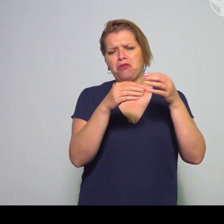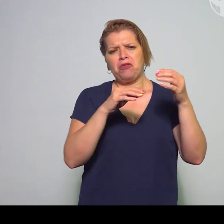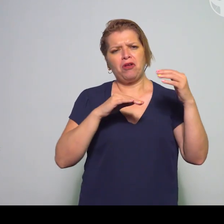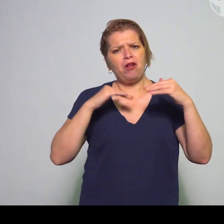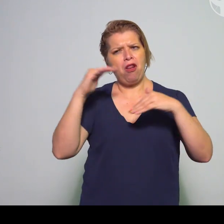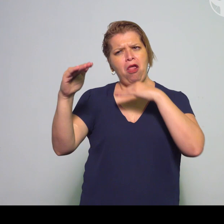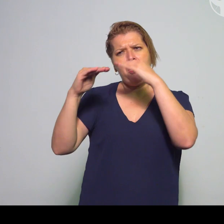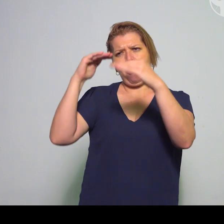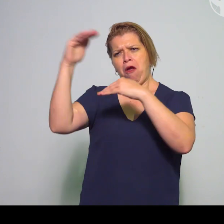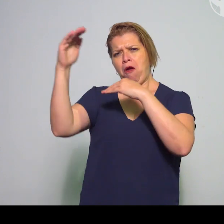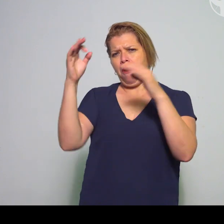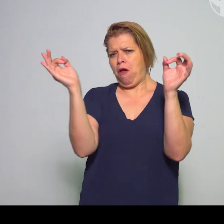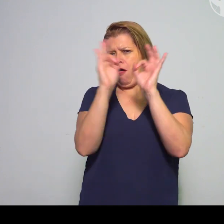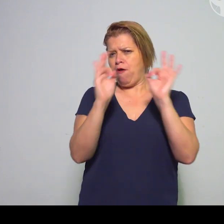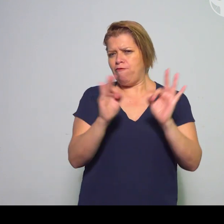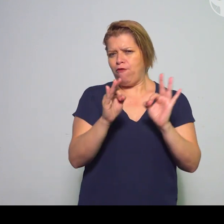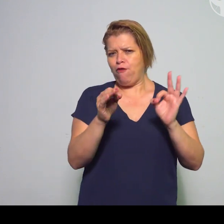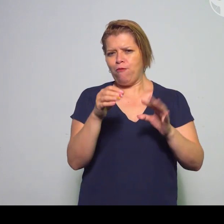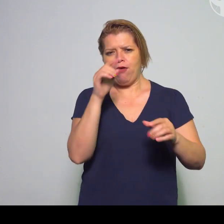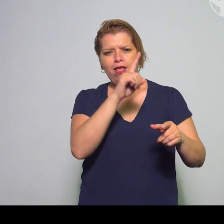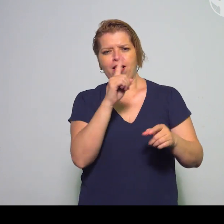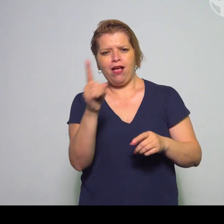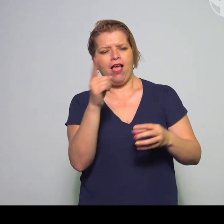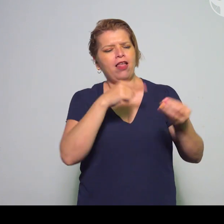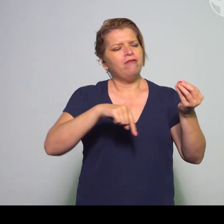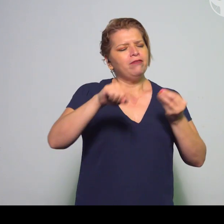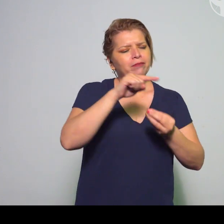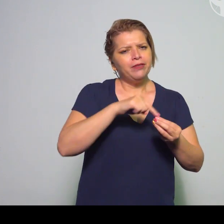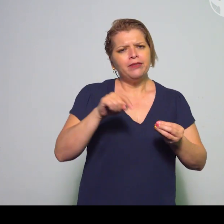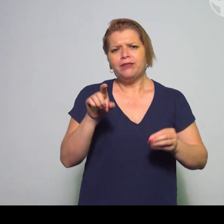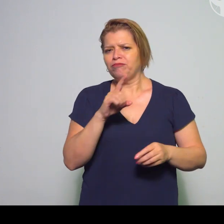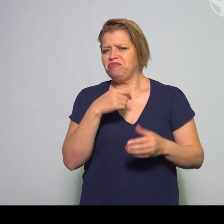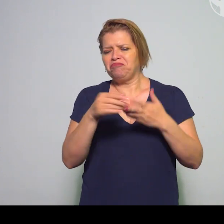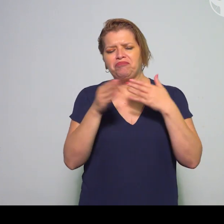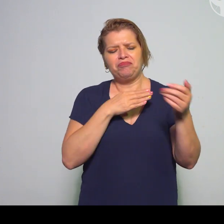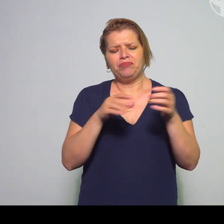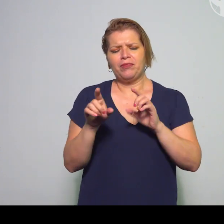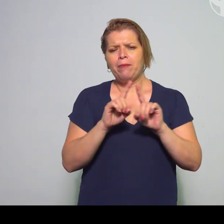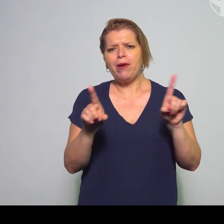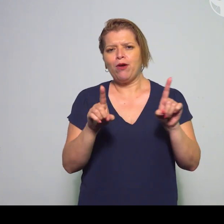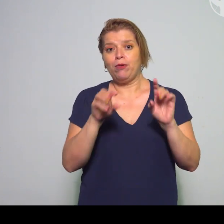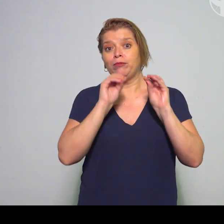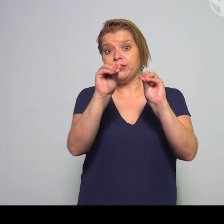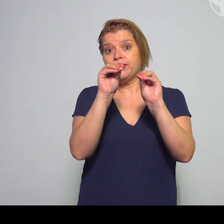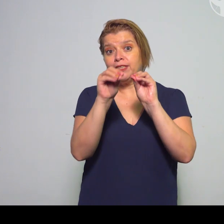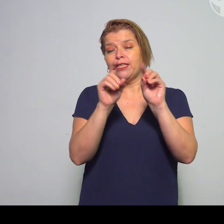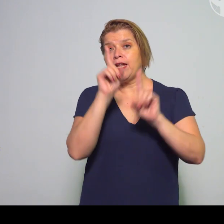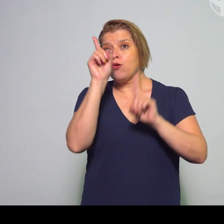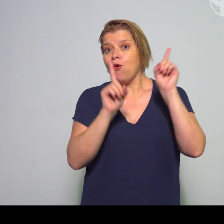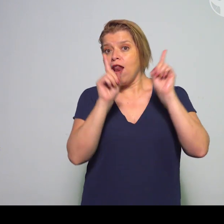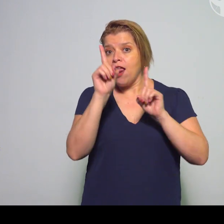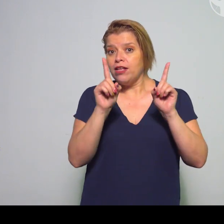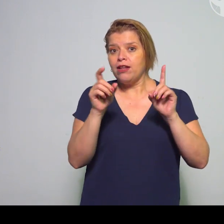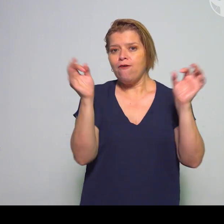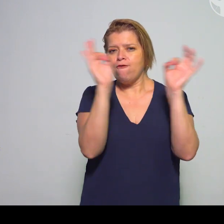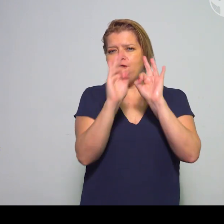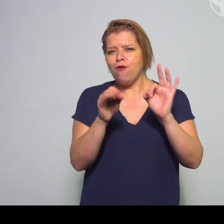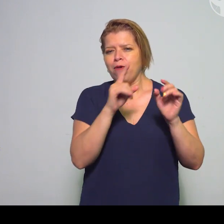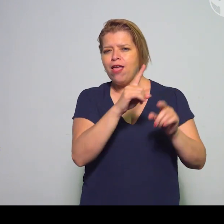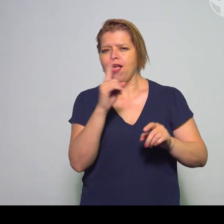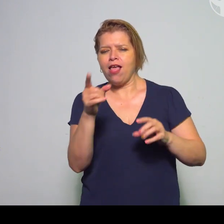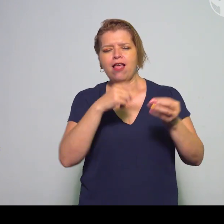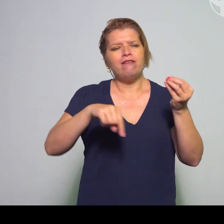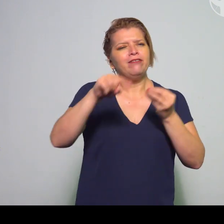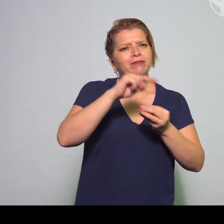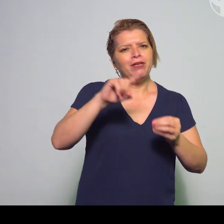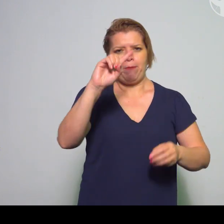no importa entonces la estructura no define si funcionamos o no funcionamos, pero ¿cuáles son las estructuras que una familia